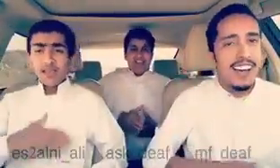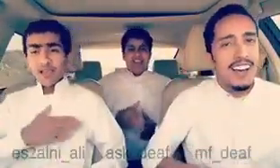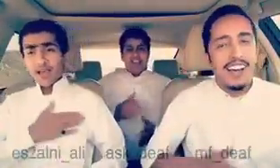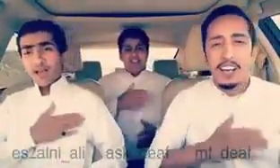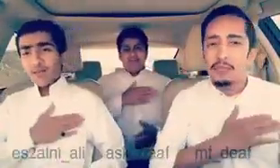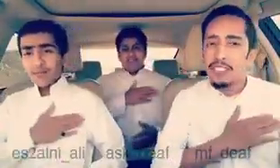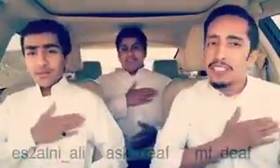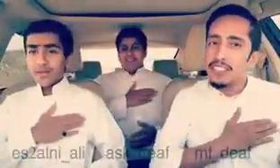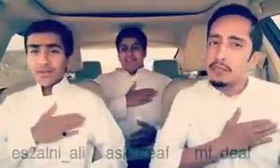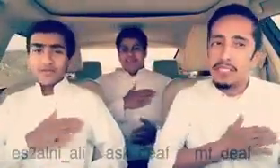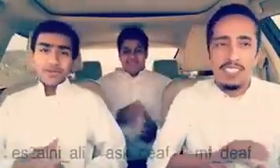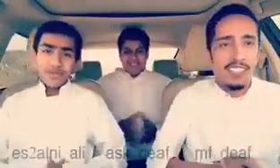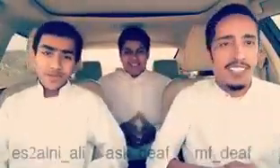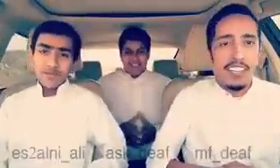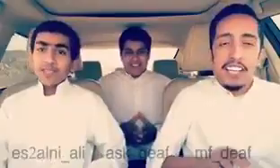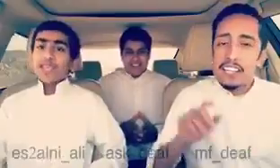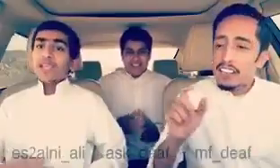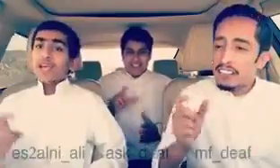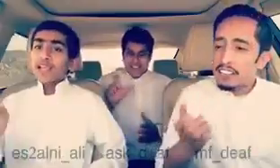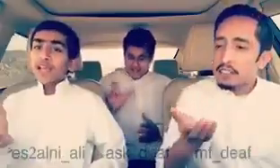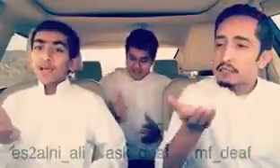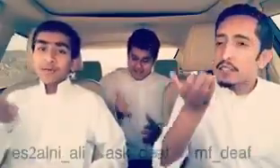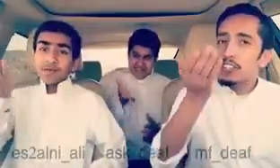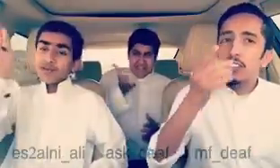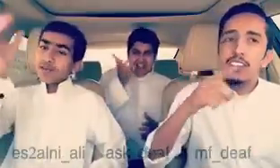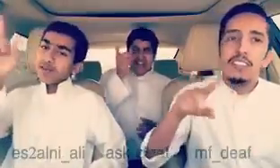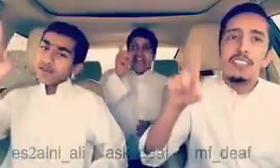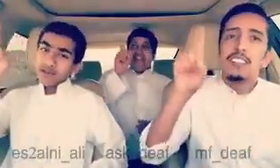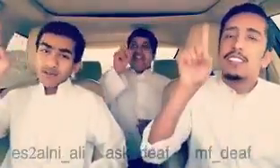يا حبيبي يا نبي